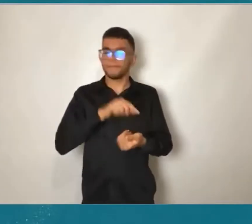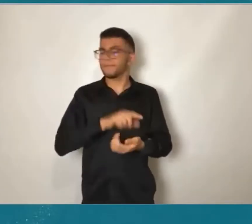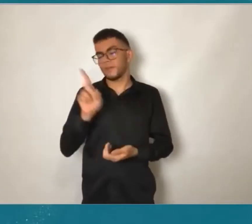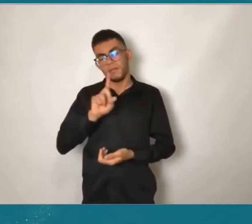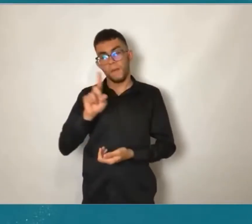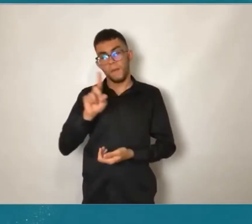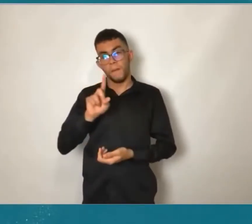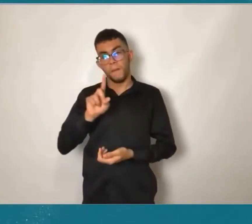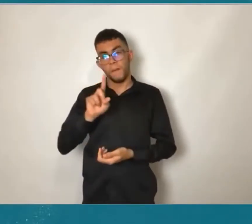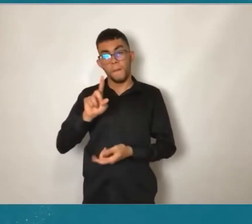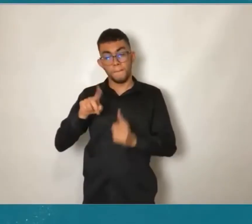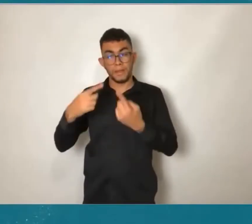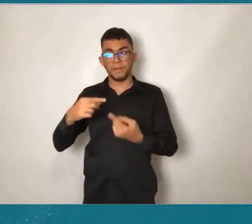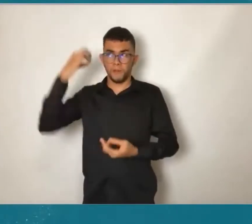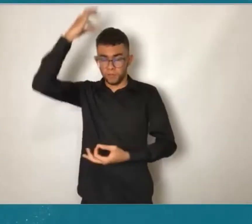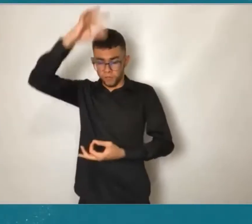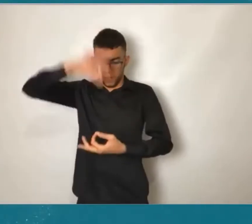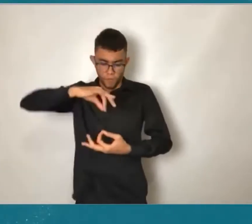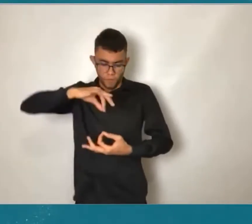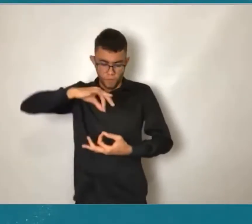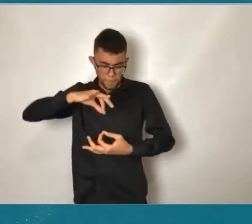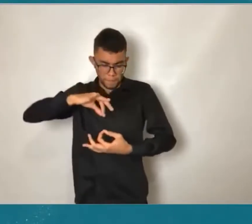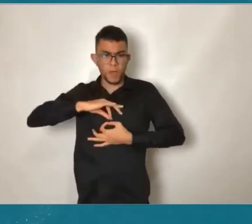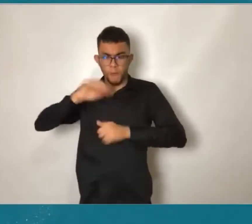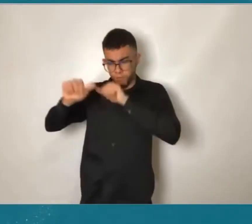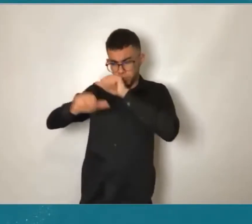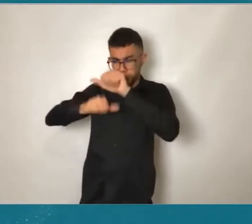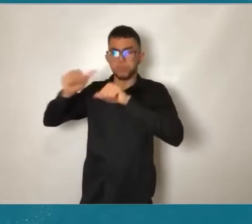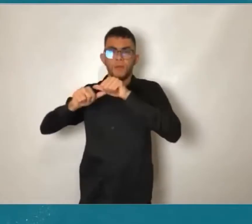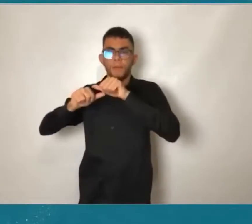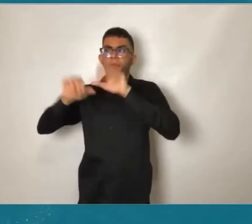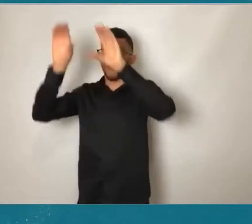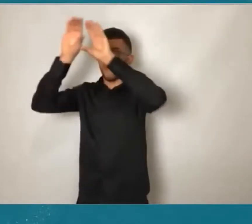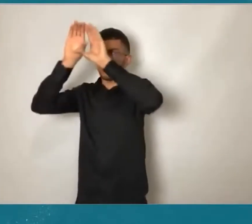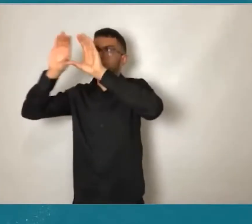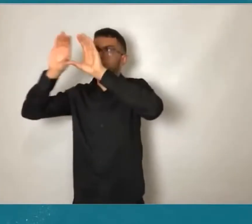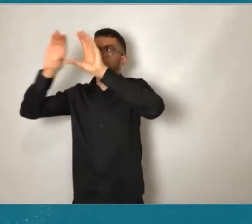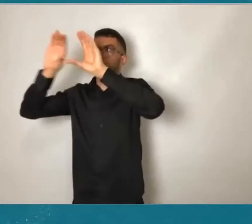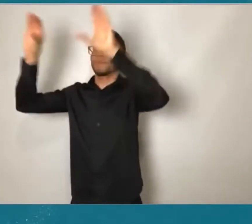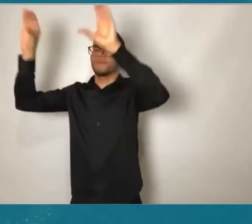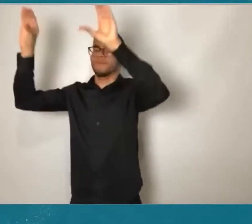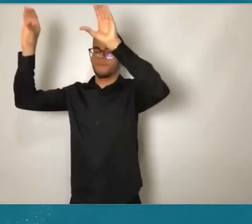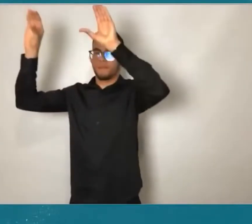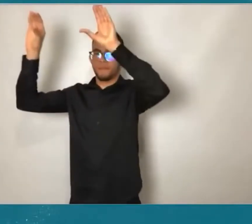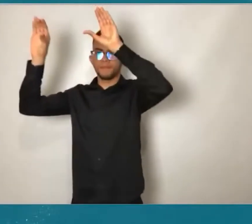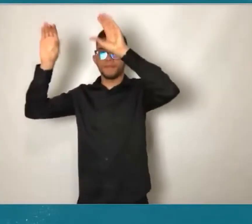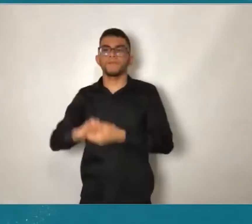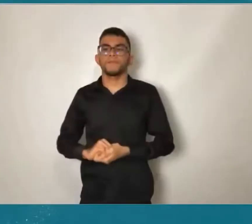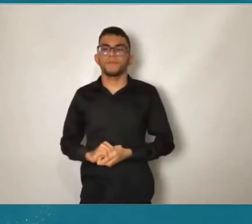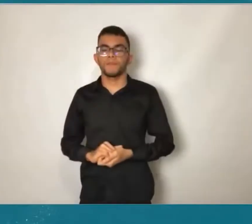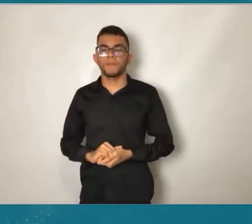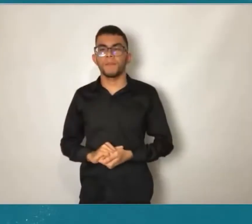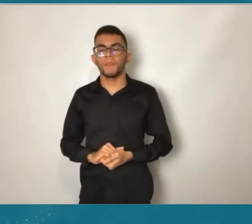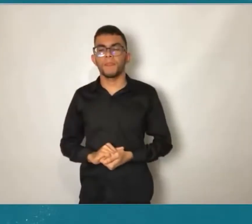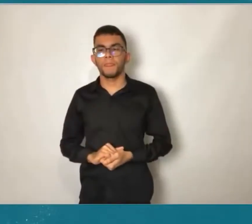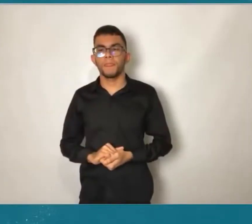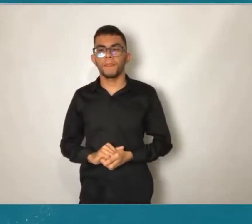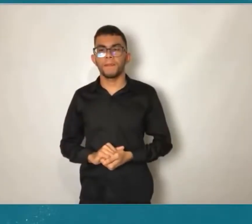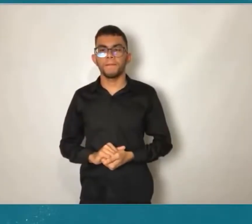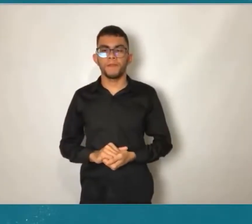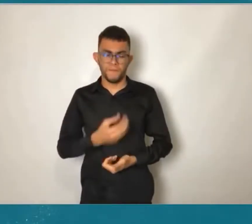concluir essa era para Deus. Aí chega no versículo 5. Nasceu-lhe, pois, um filho varão, que há